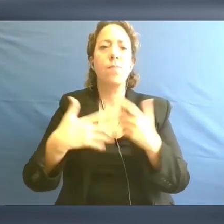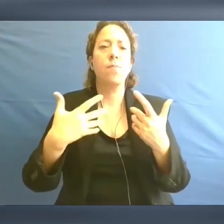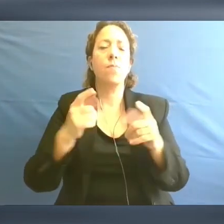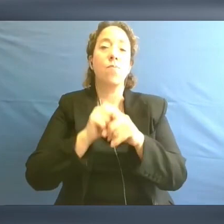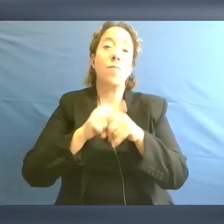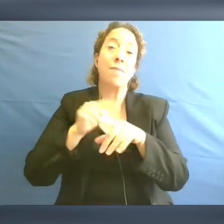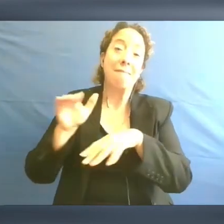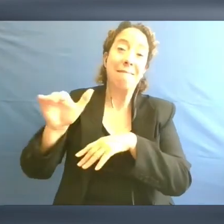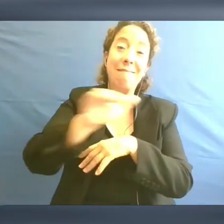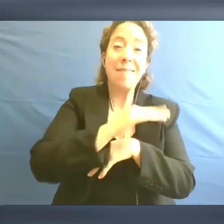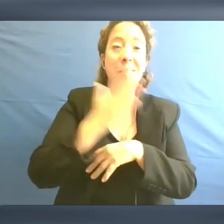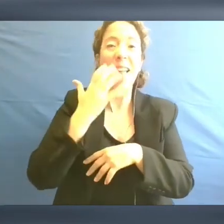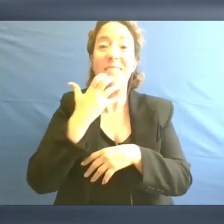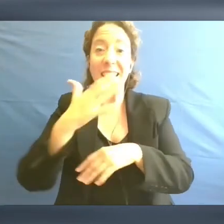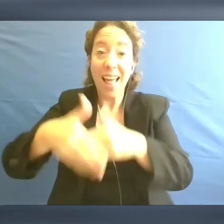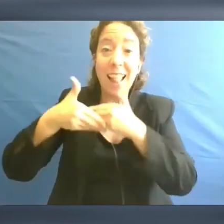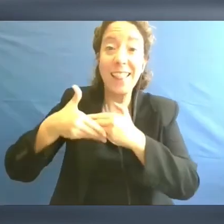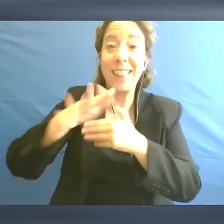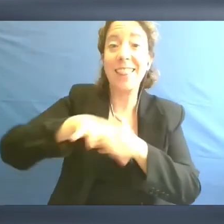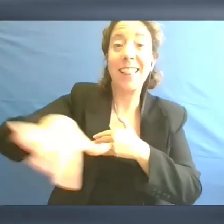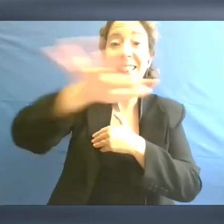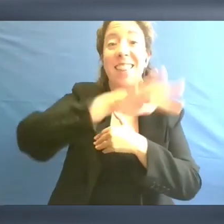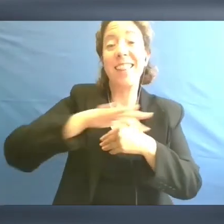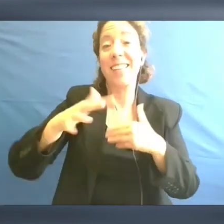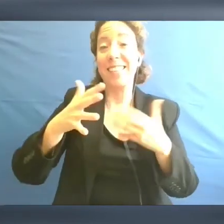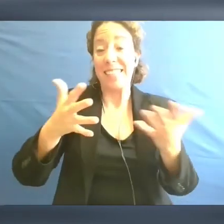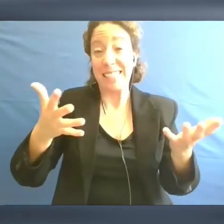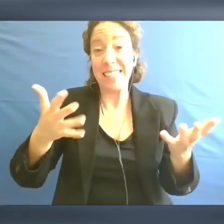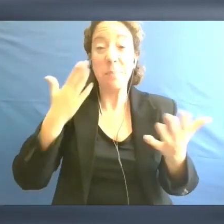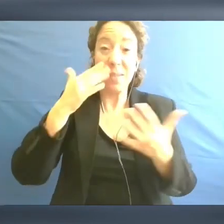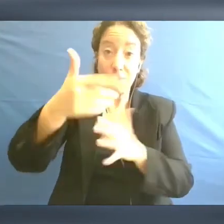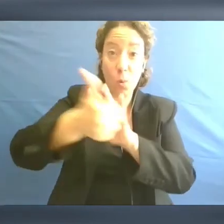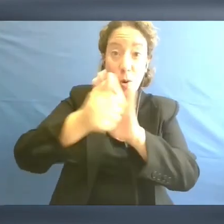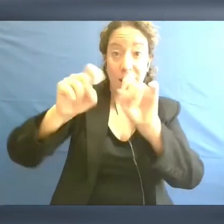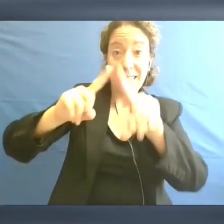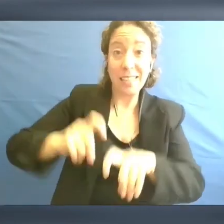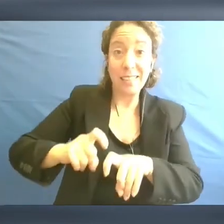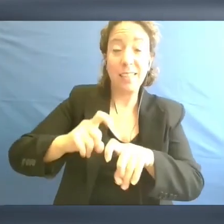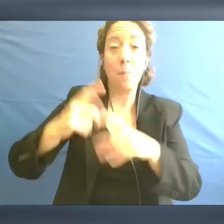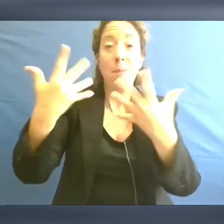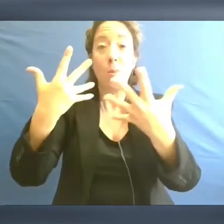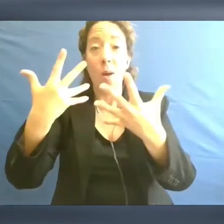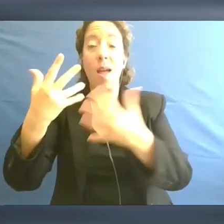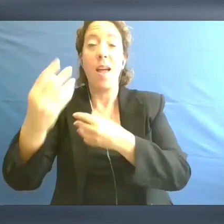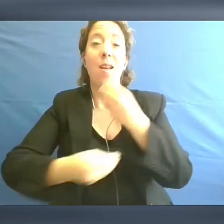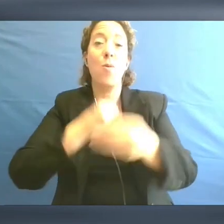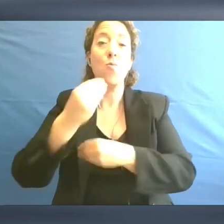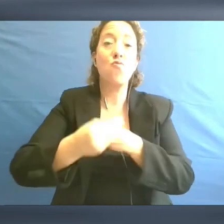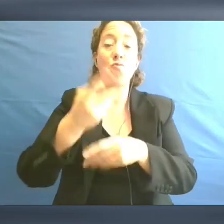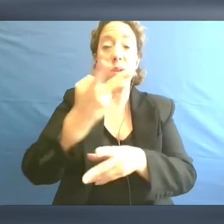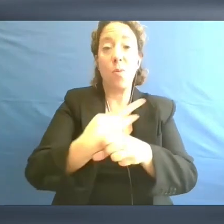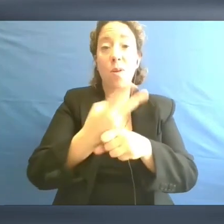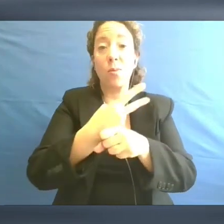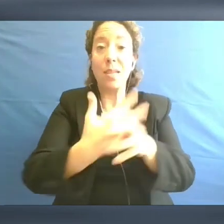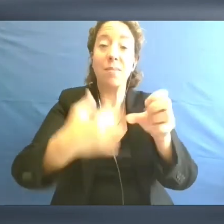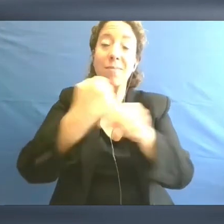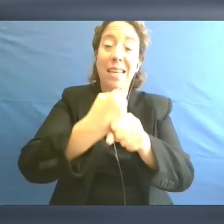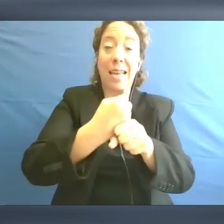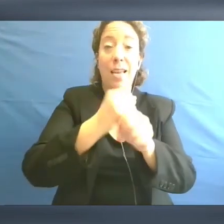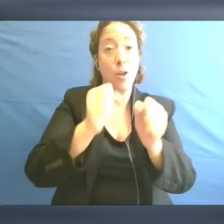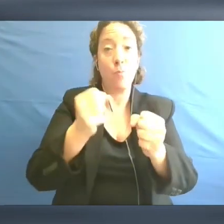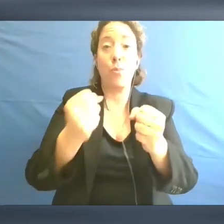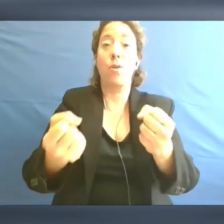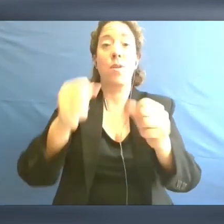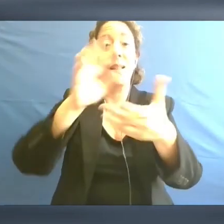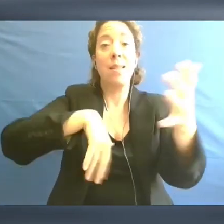contribution si vous voulez nous aider. Alors, si vous êtes testeur, que vous soyez testeur manuel ou auteur d'un outil de test automatique, vous pouvez envoyer des comptes